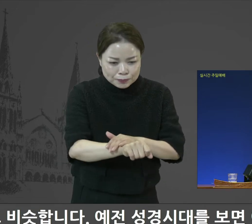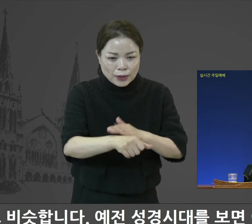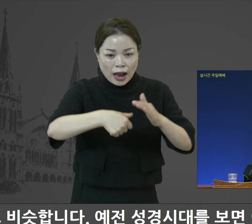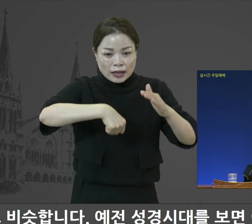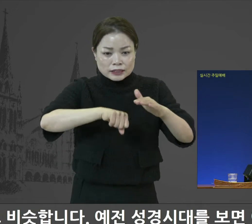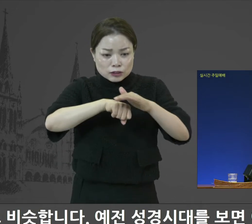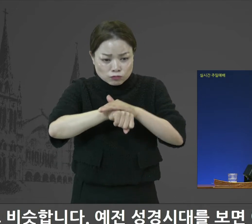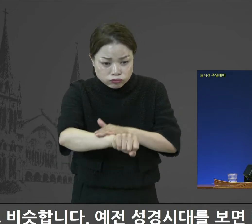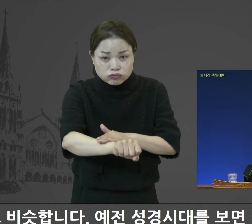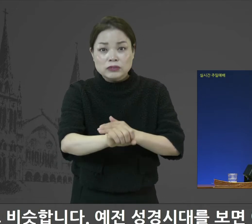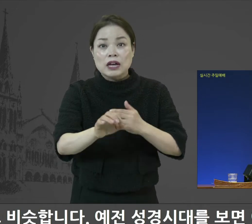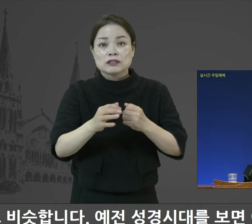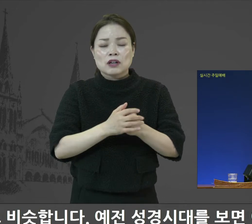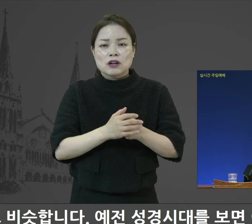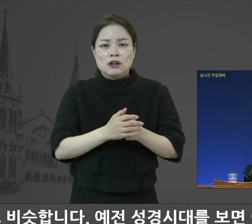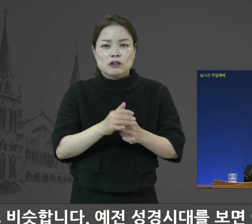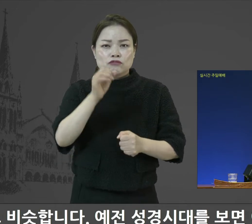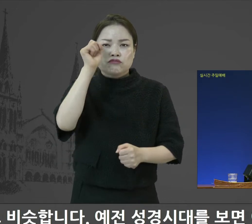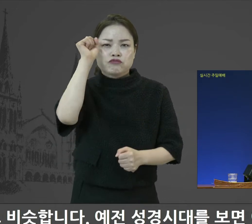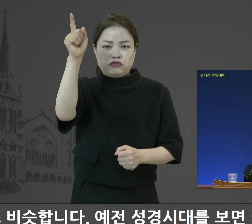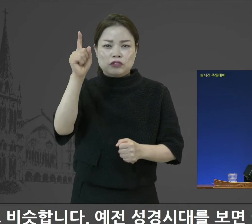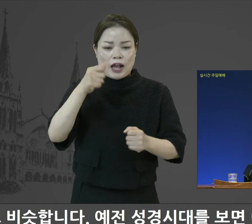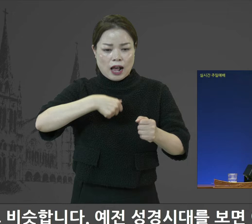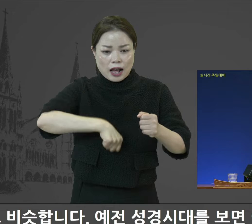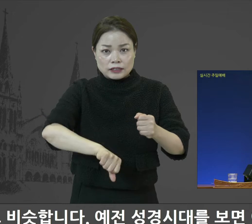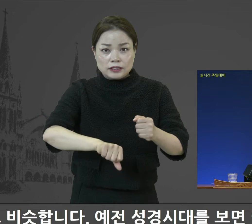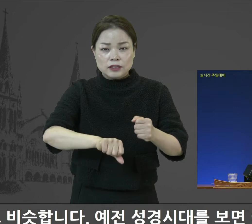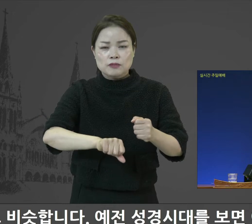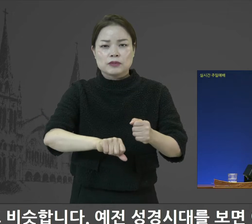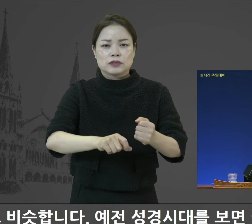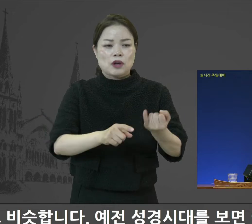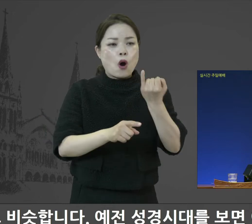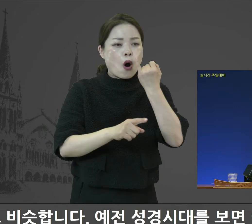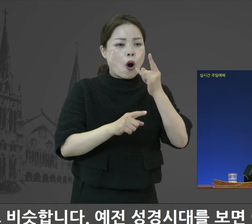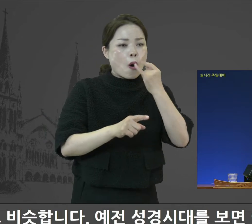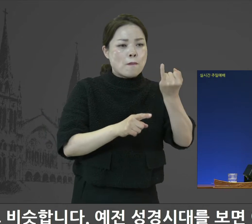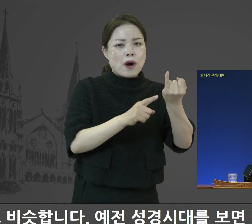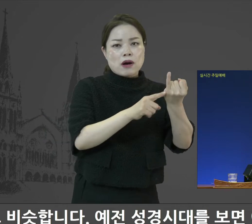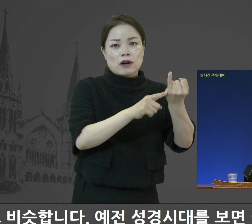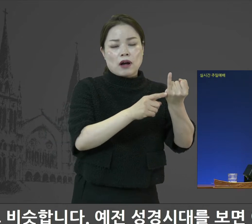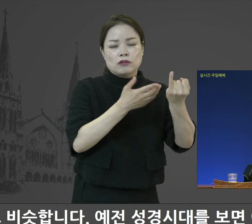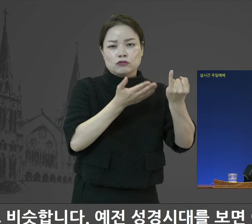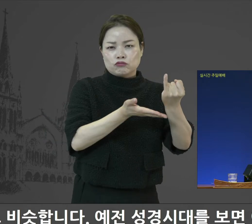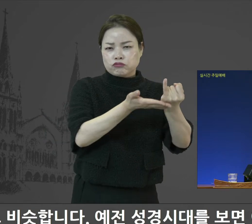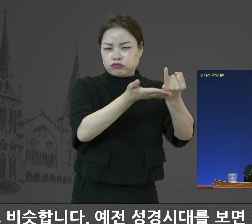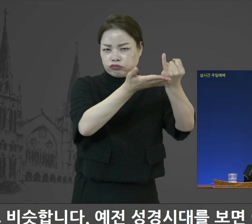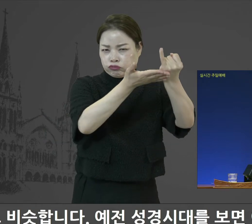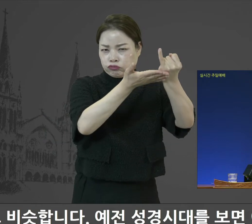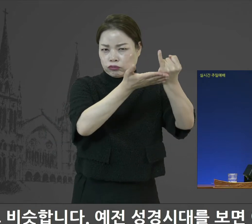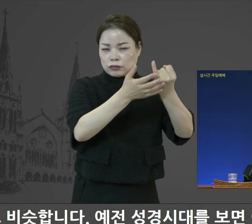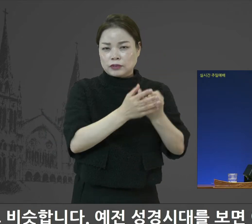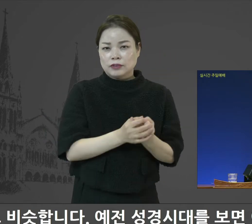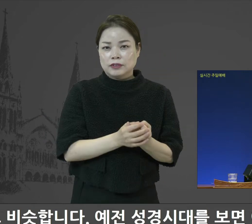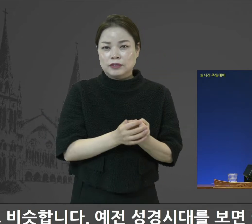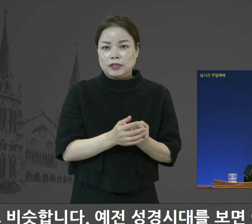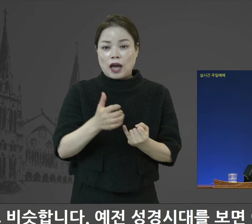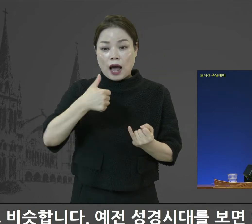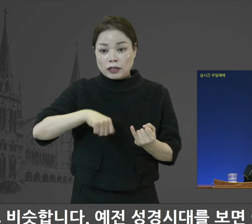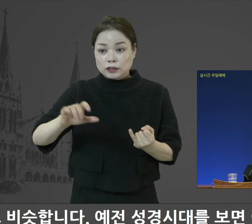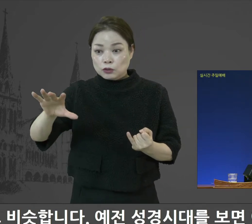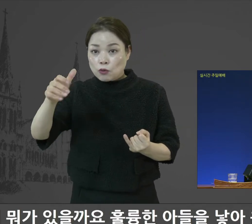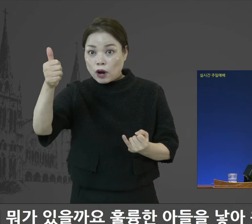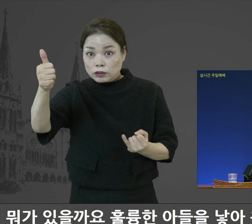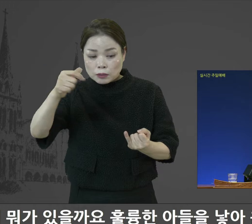아들이 훌륭해지면 엄마도 따라 존귀해지는 겁니다. 아들이 왕이 되면 엄마는 대왕 대비 되는 겁니다.